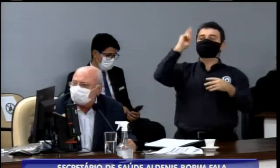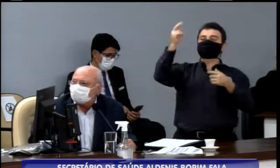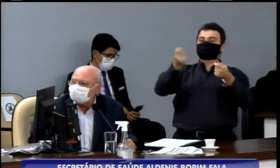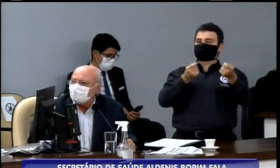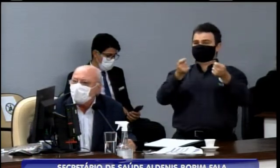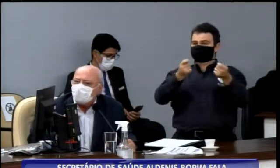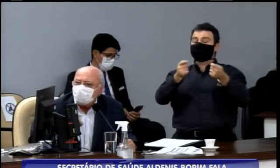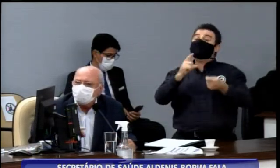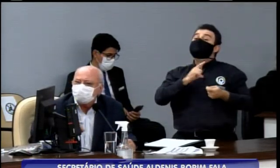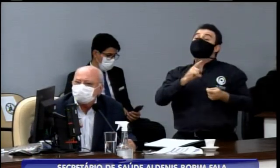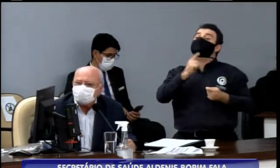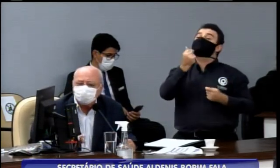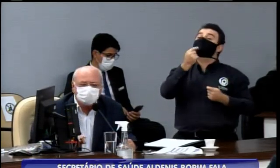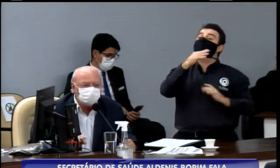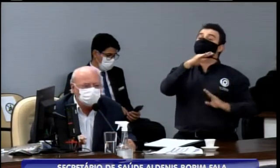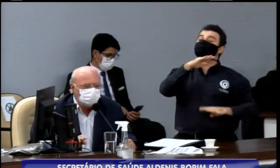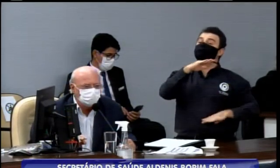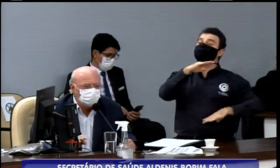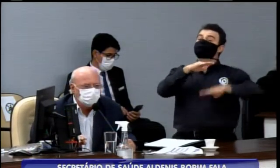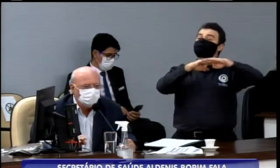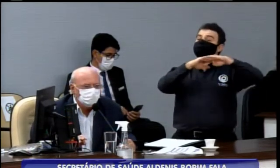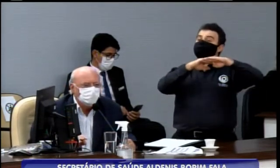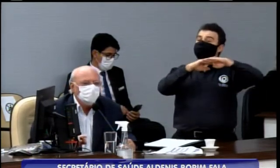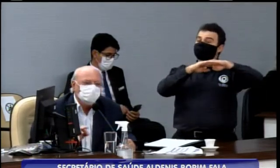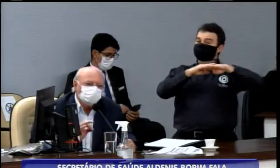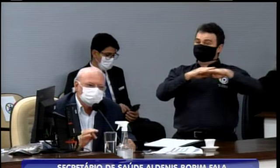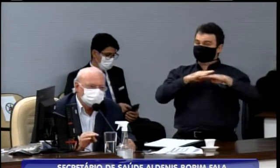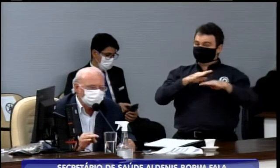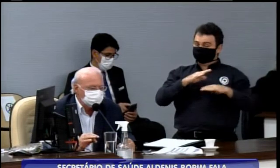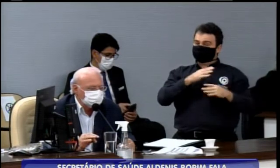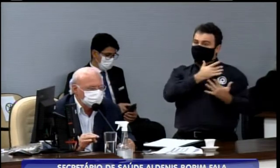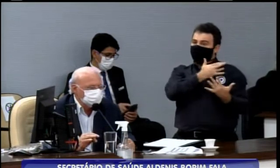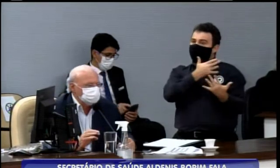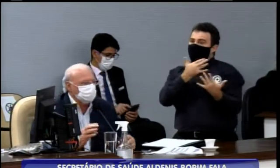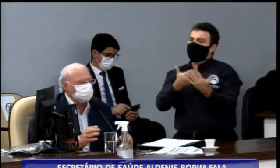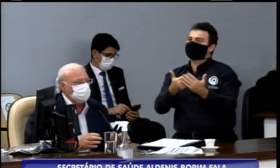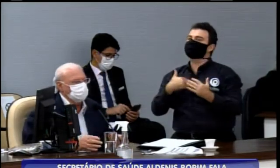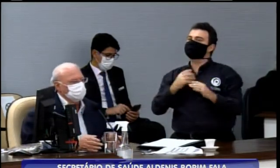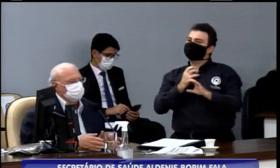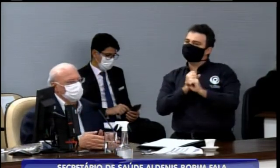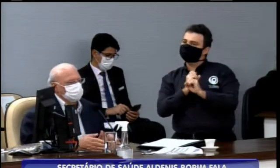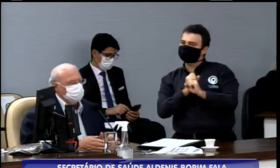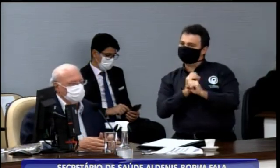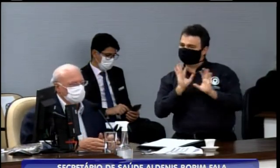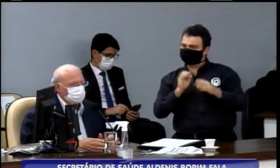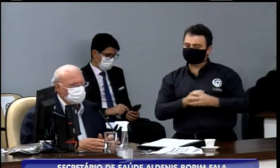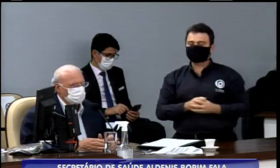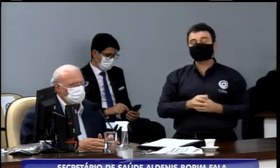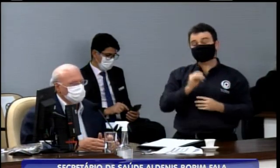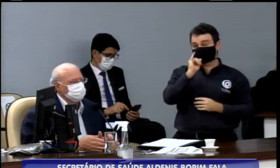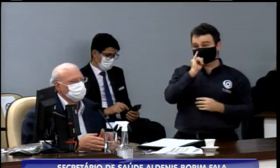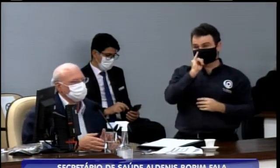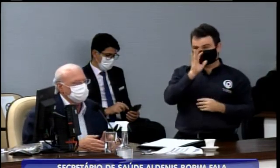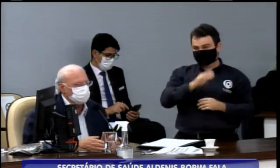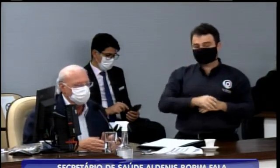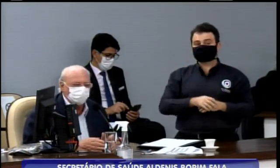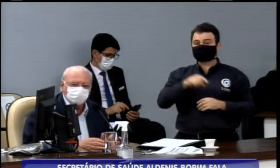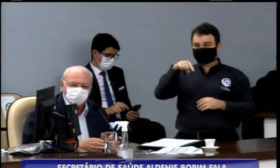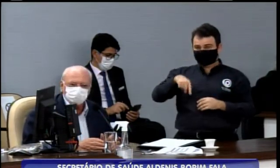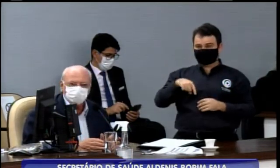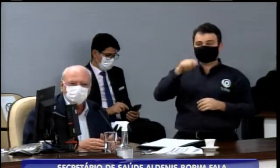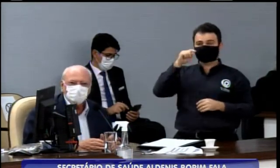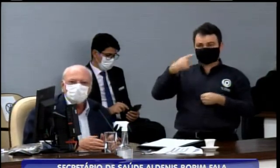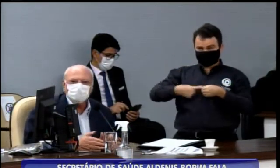máximo que nós ainda estamos concluindo. Vou dizer para vocês que nós pegamos um hospital de São José do